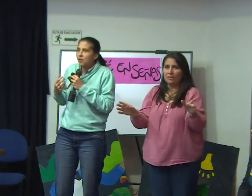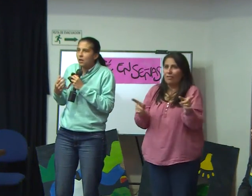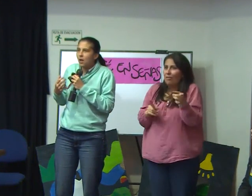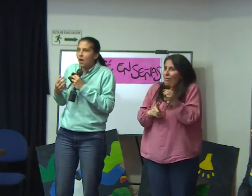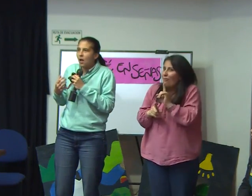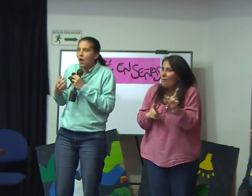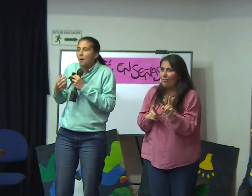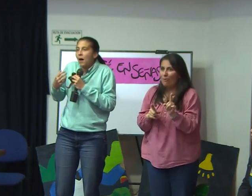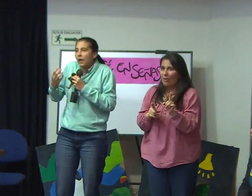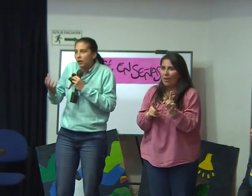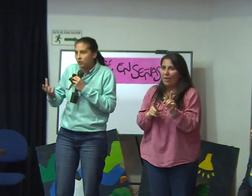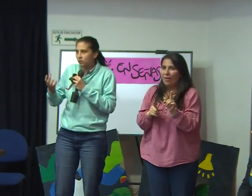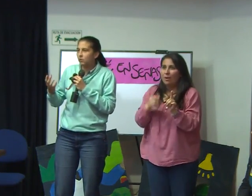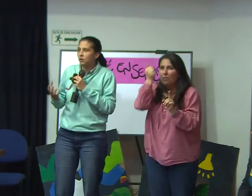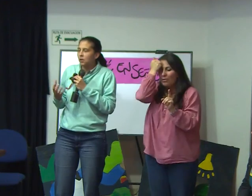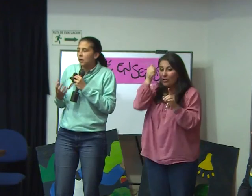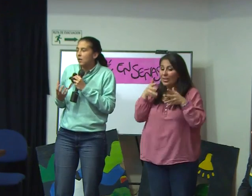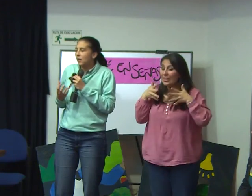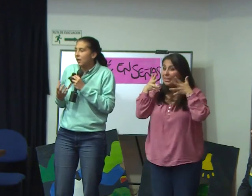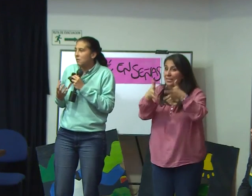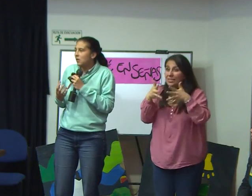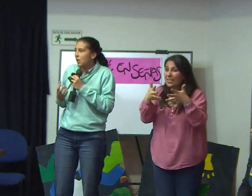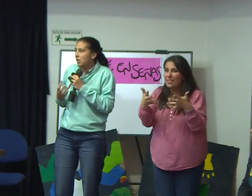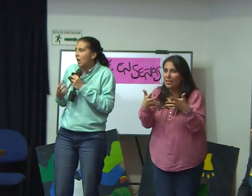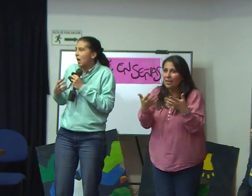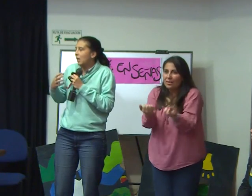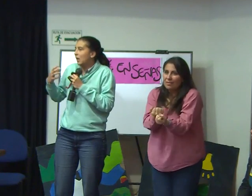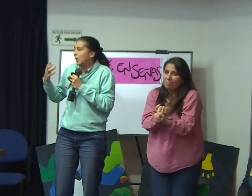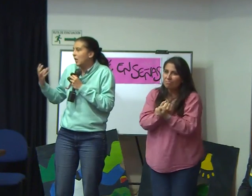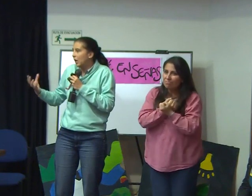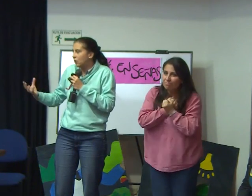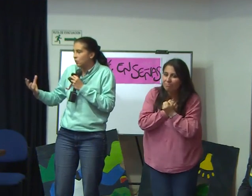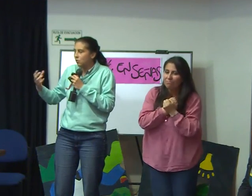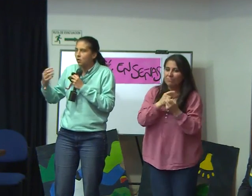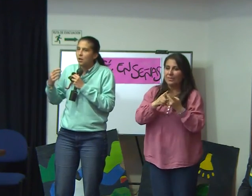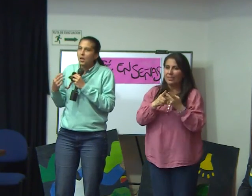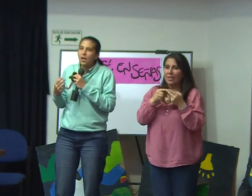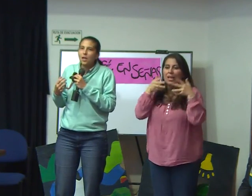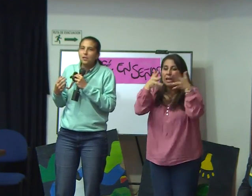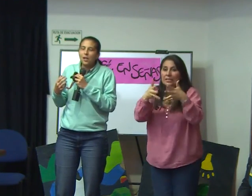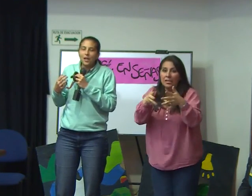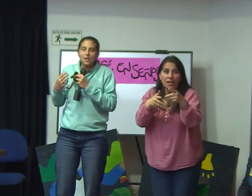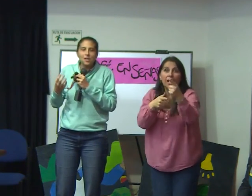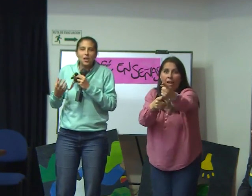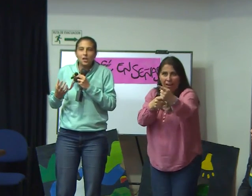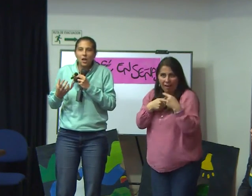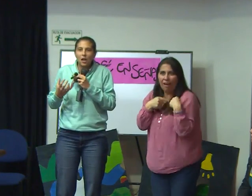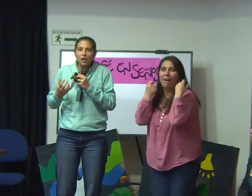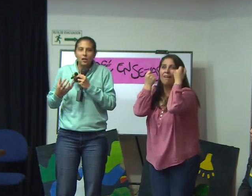enseña a amar, es el que enseña a entendernos, es el que enseña